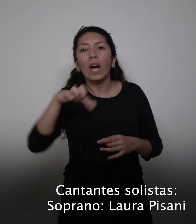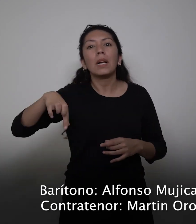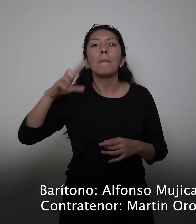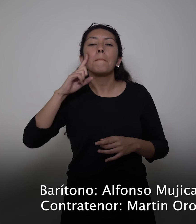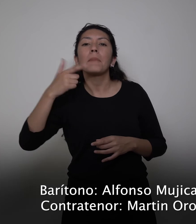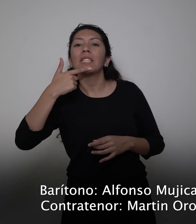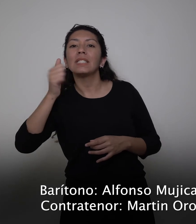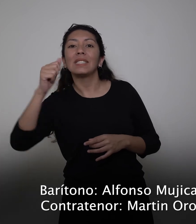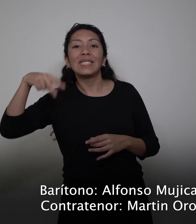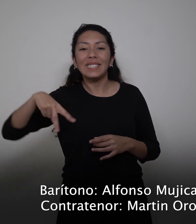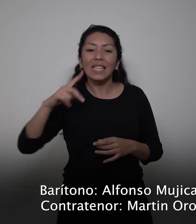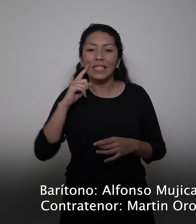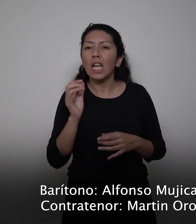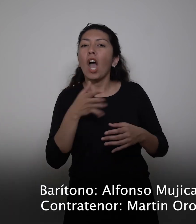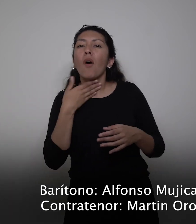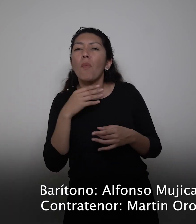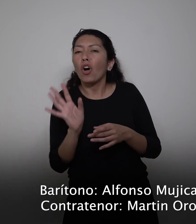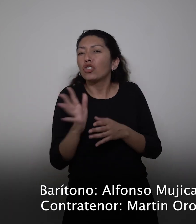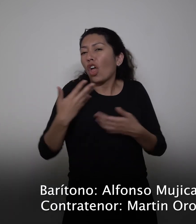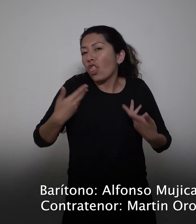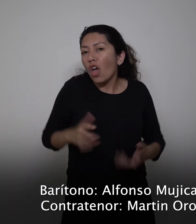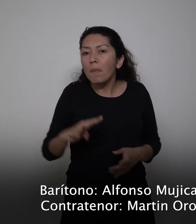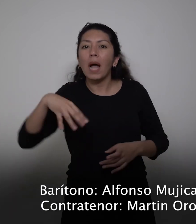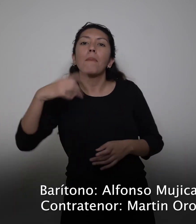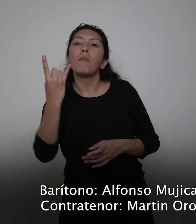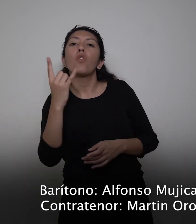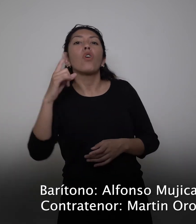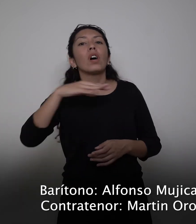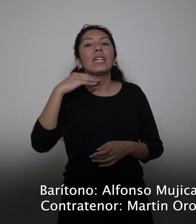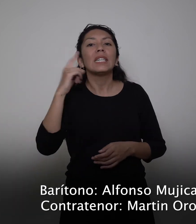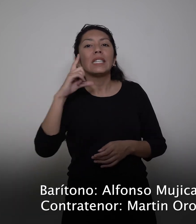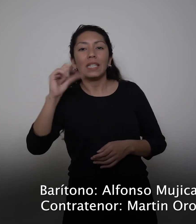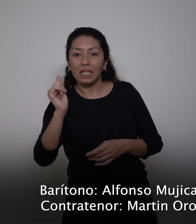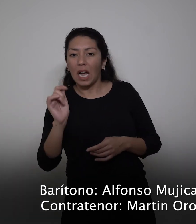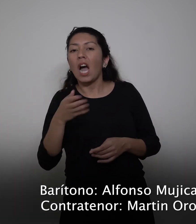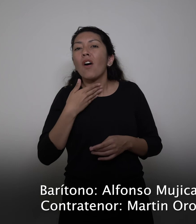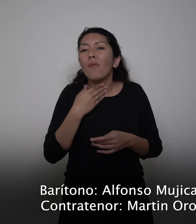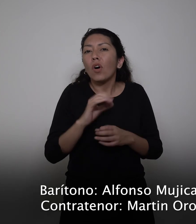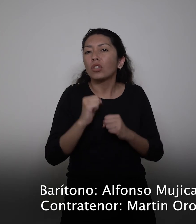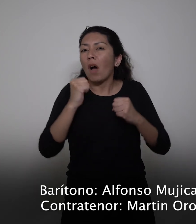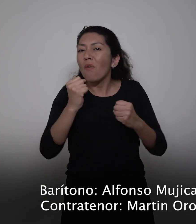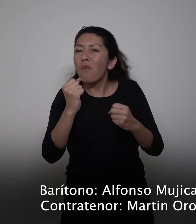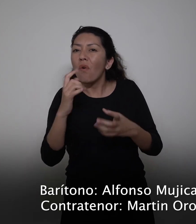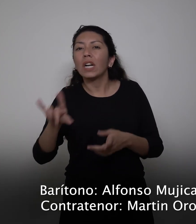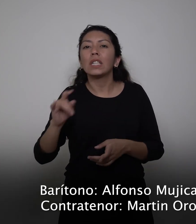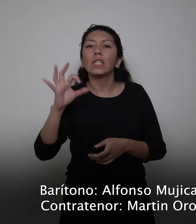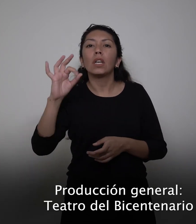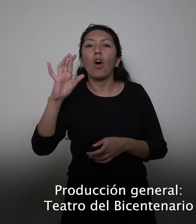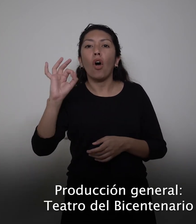barítono Alfonso Mujica contra tenor Martín oro producción